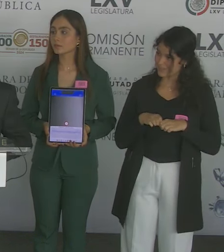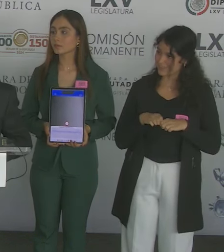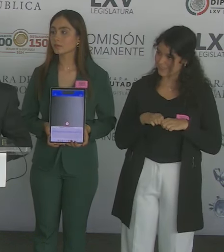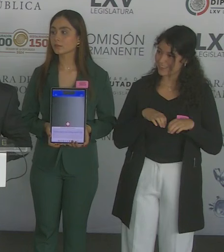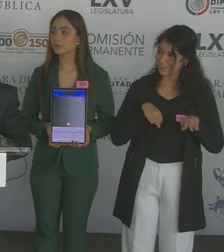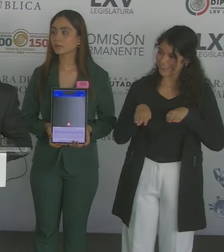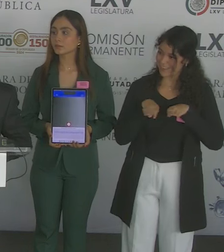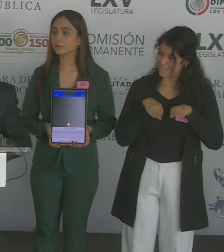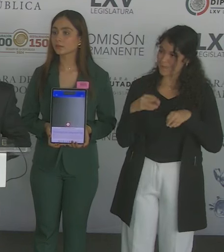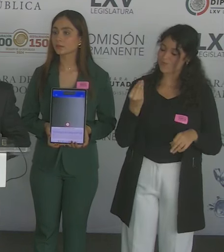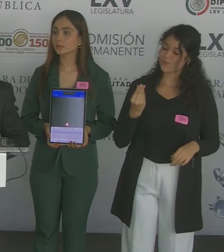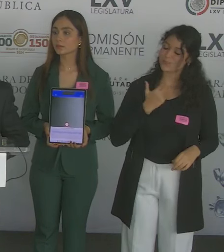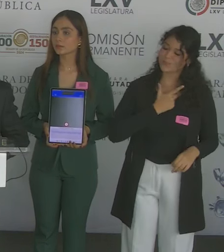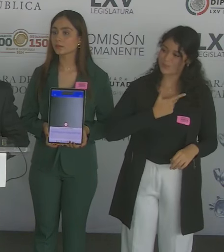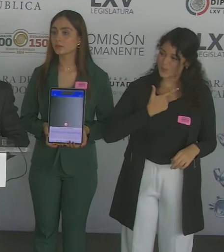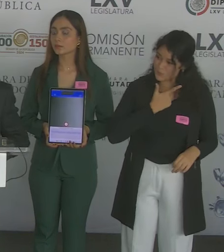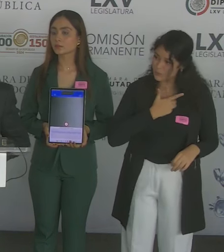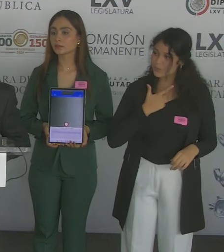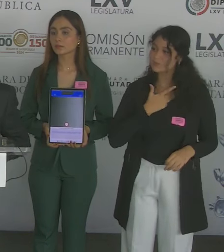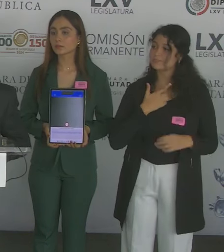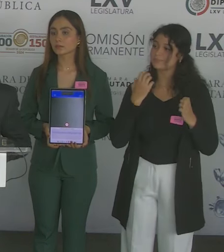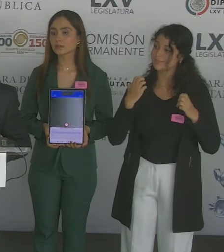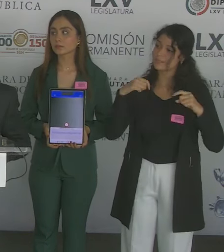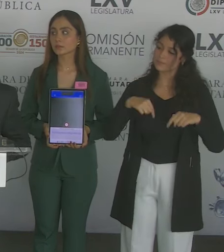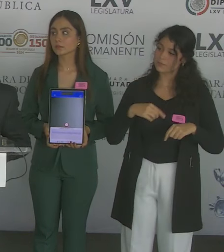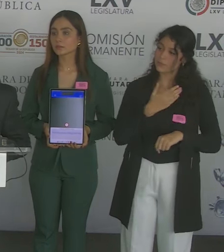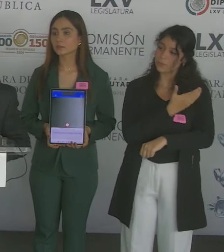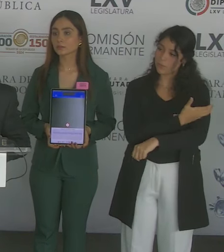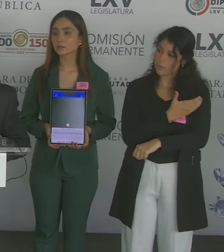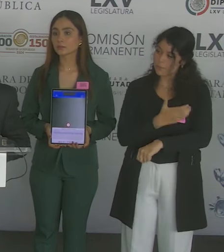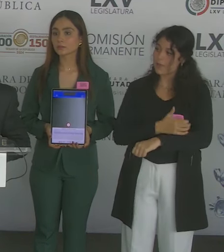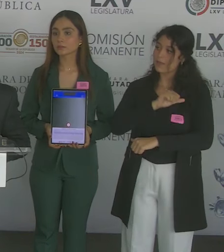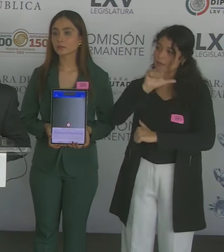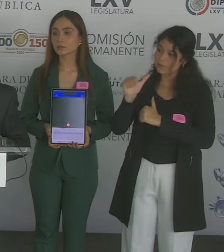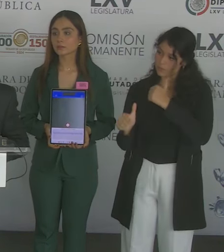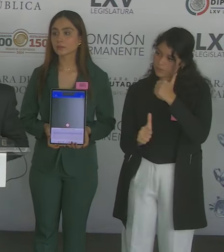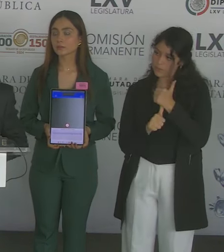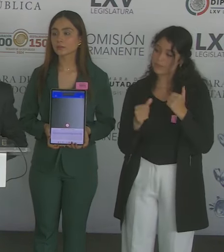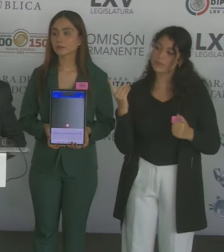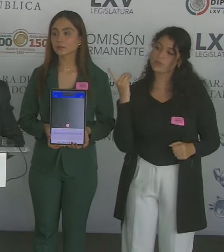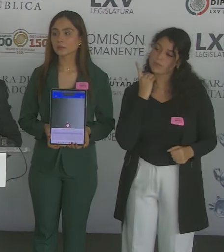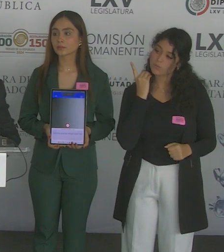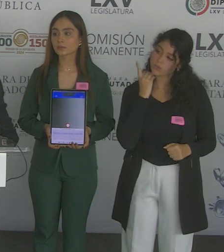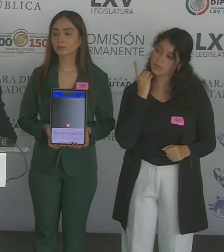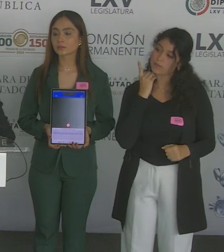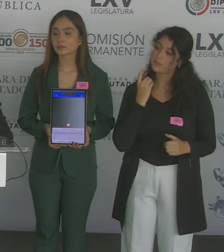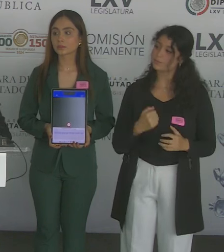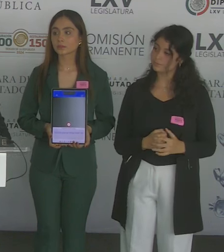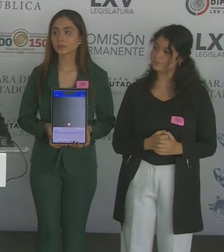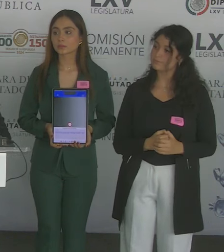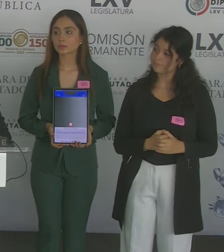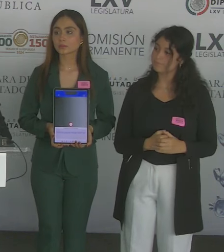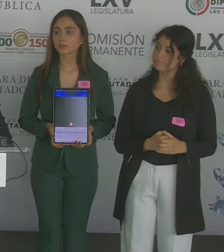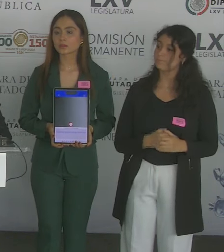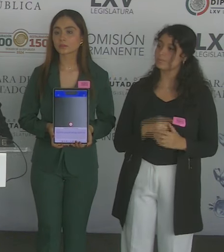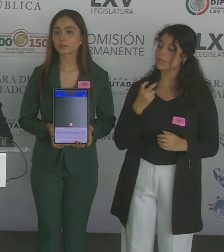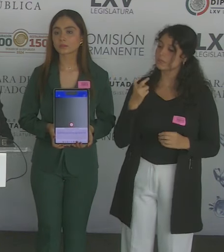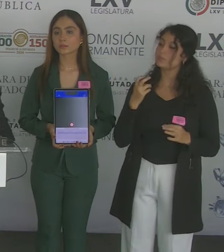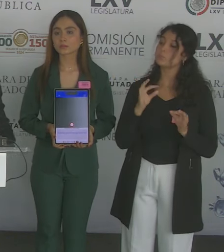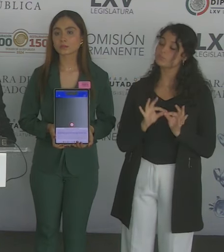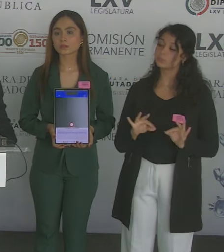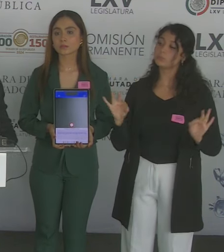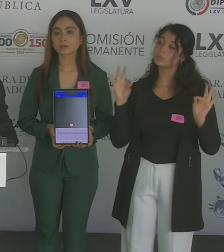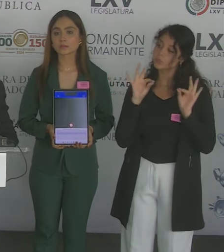me da mucho gusto estar acompañando a la diputada sod es muy interesante